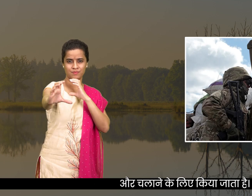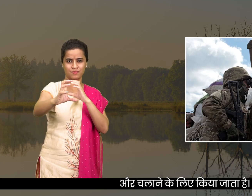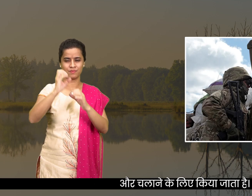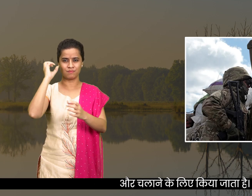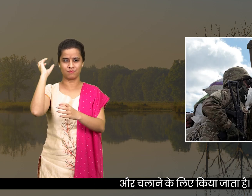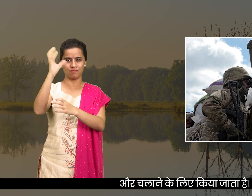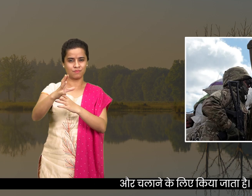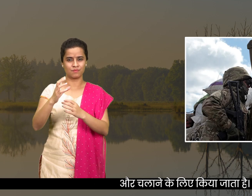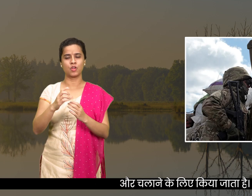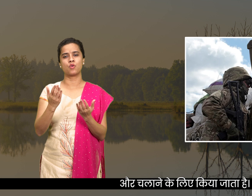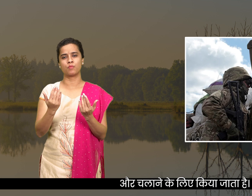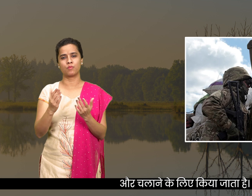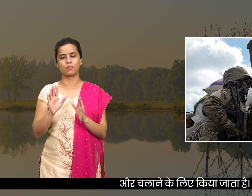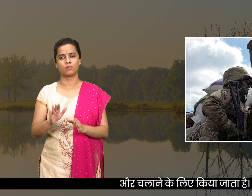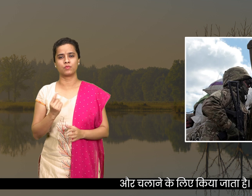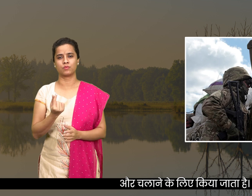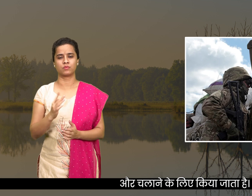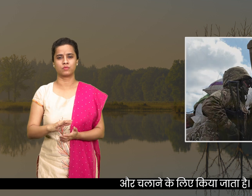किया जाता है।